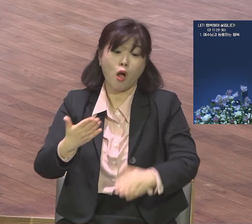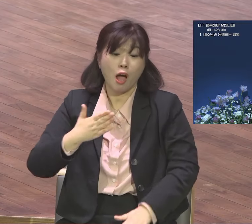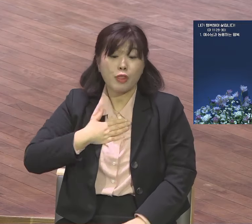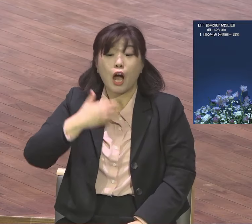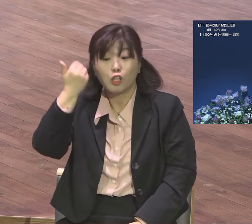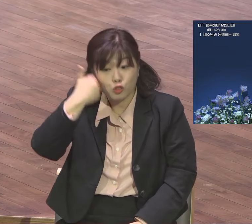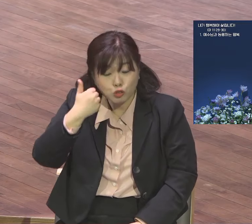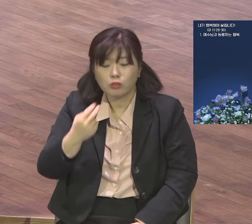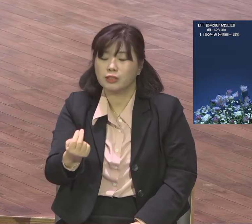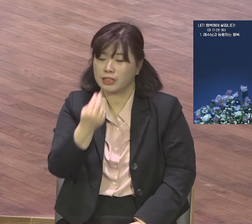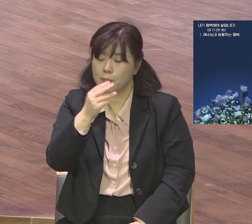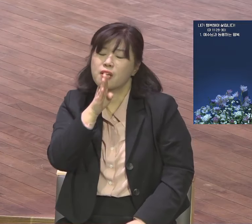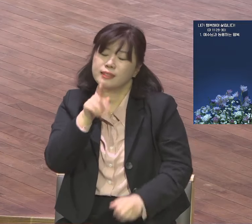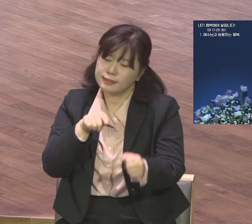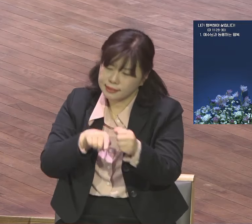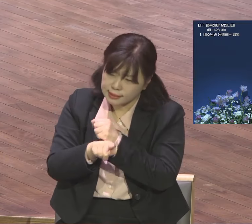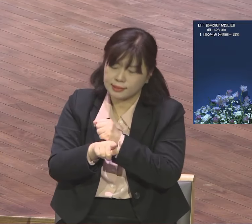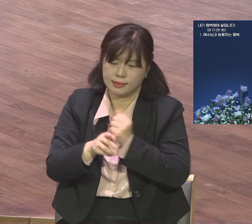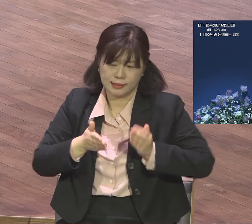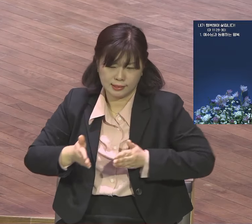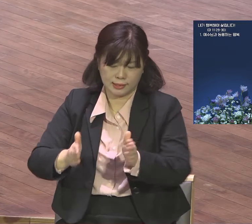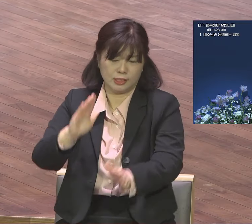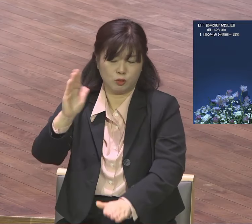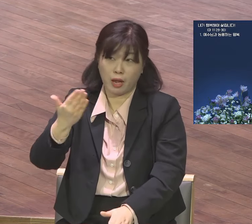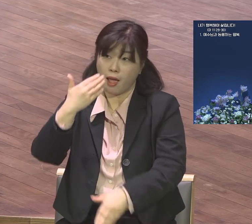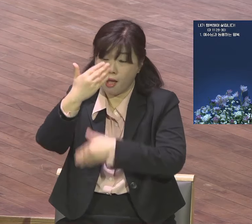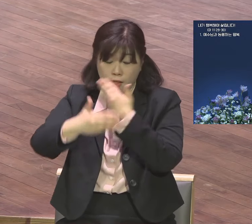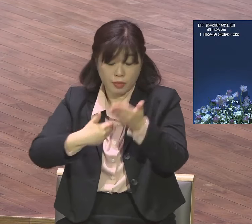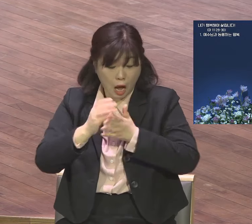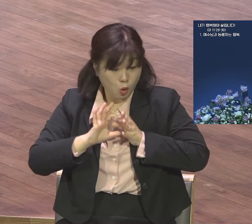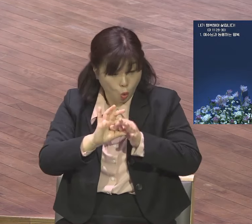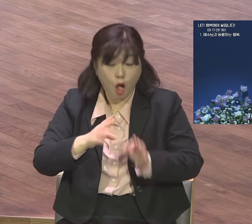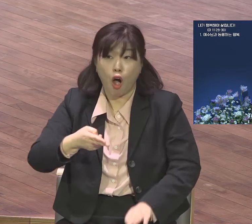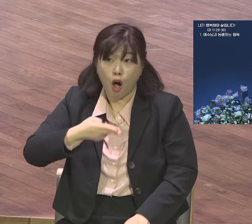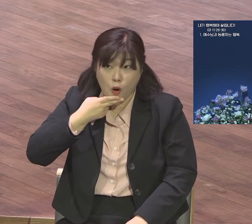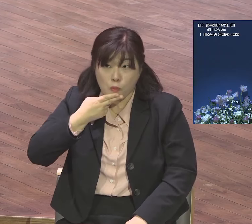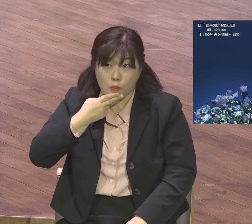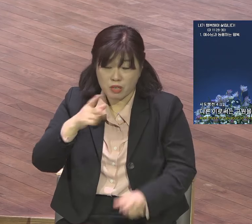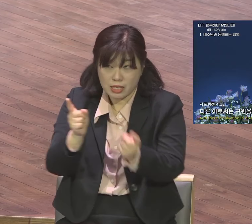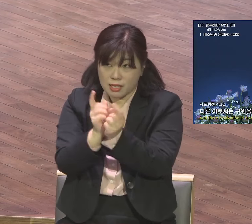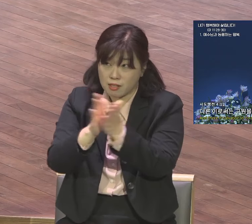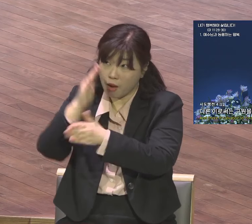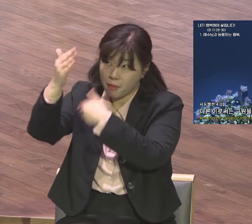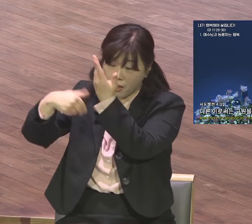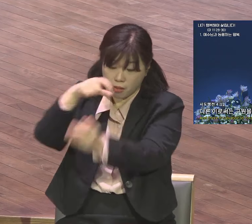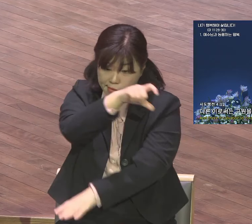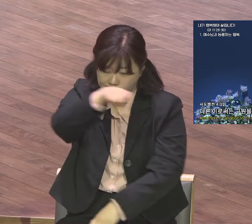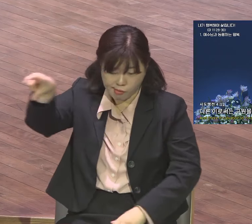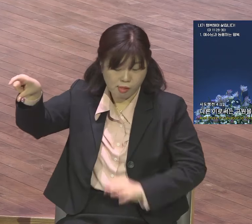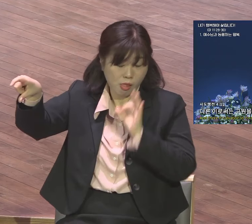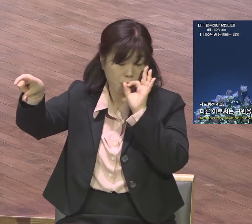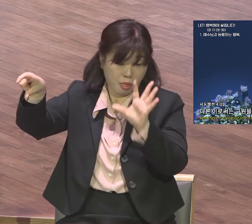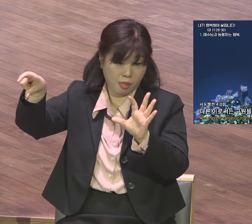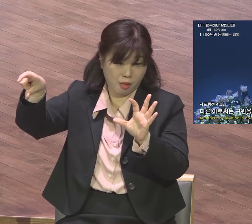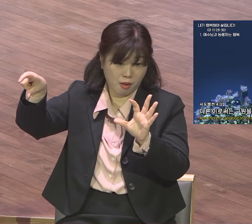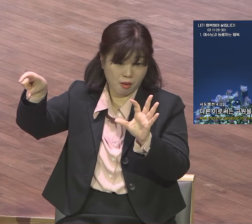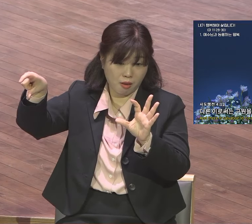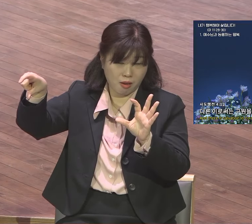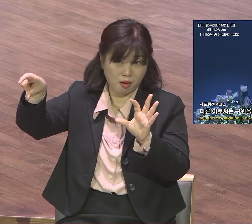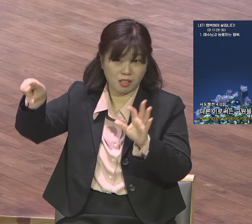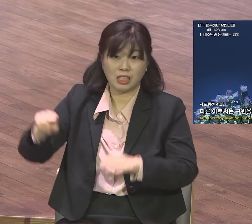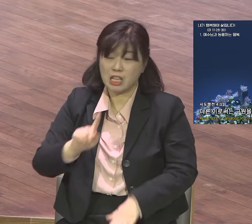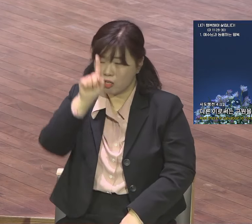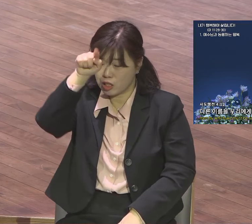않고는 아버지께로 올 자가 없느니라. 다른 이로서는 구원을 받을 수 없나니 천하 사람